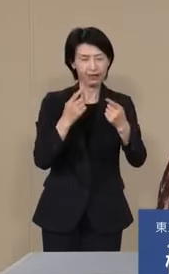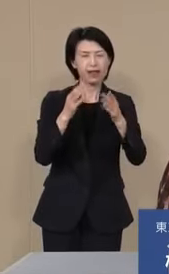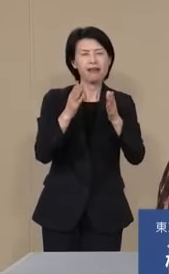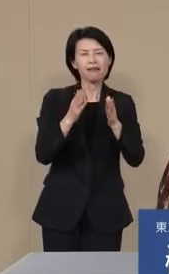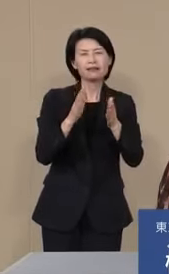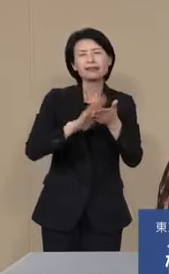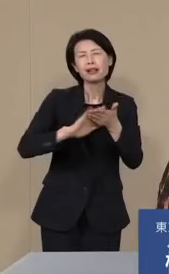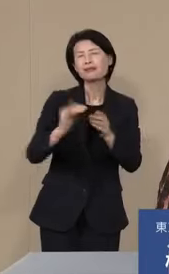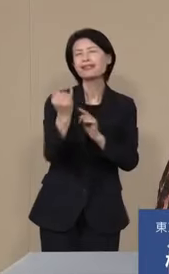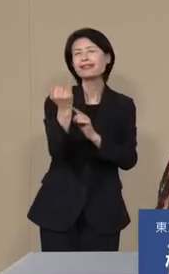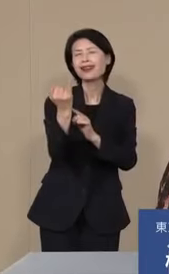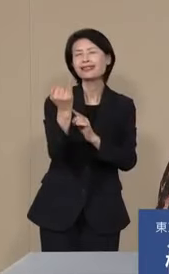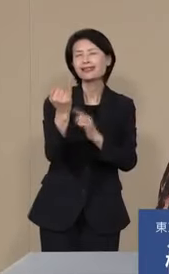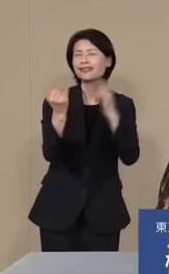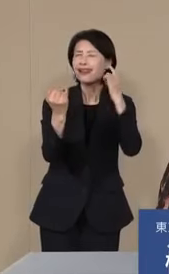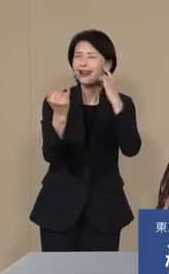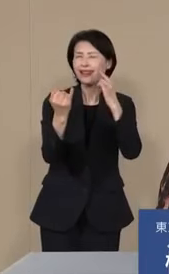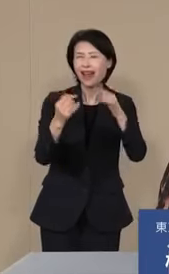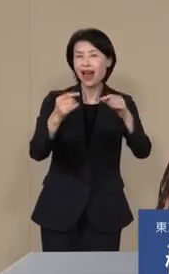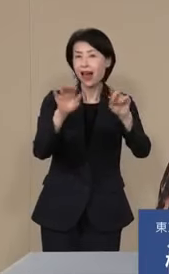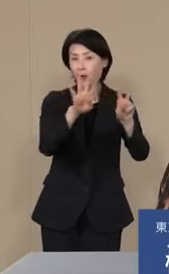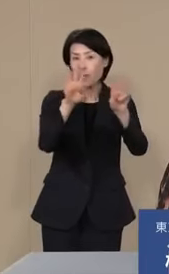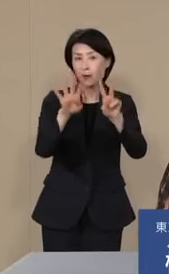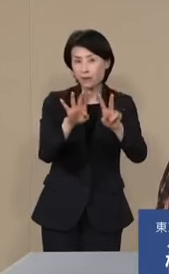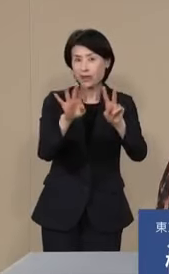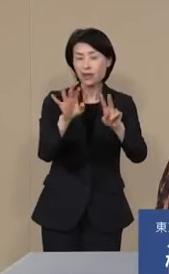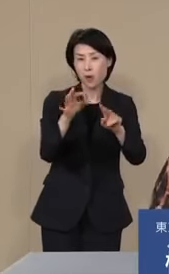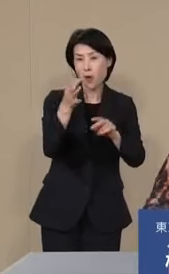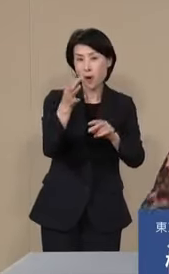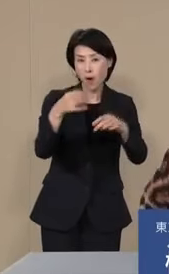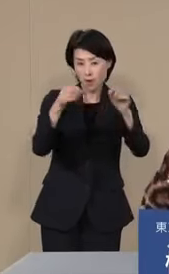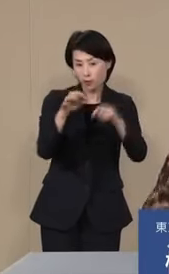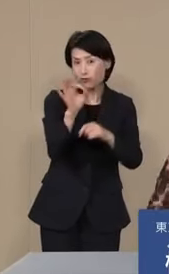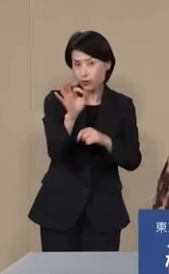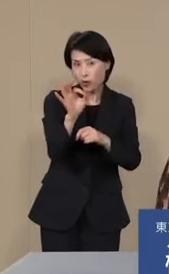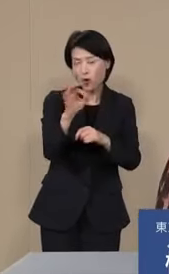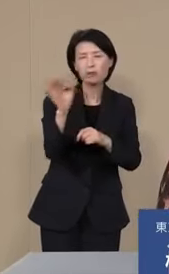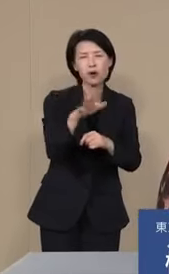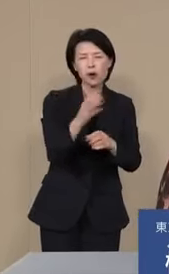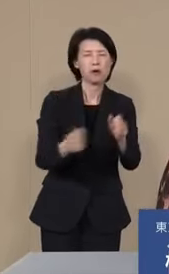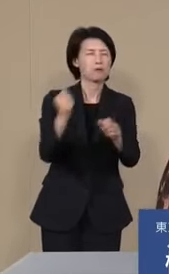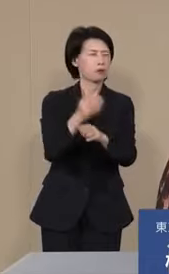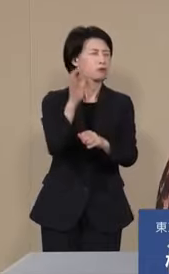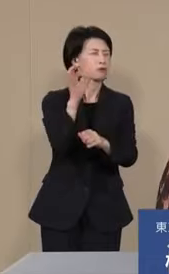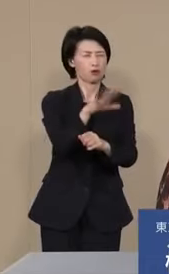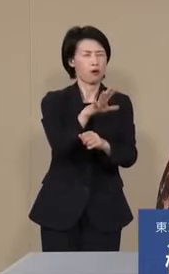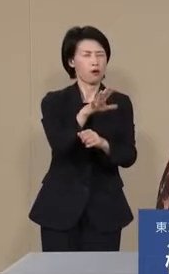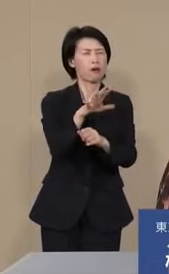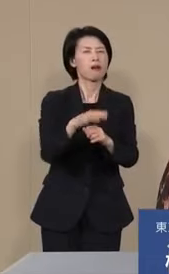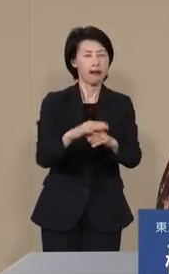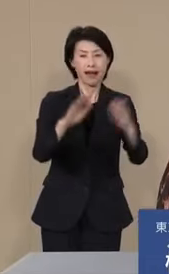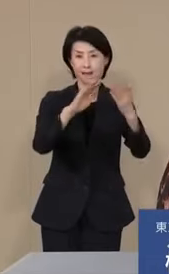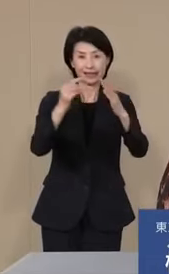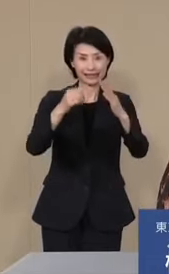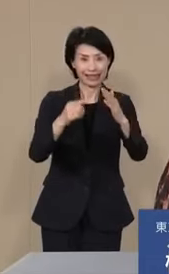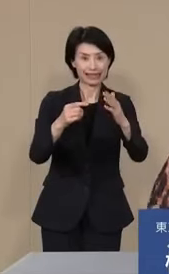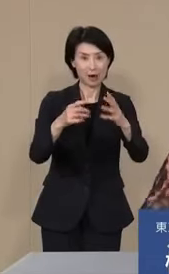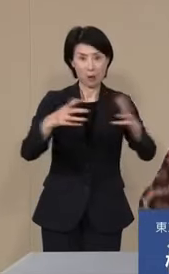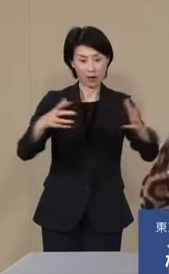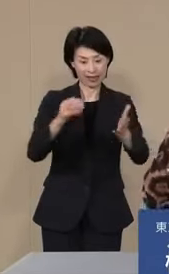大臣が考えたコンビニ袋有料化を無料化にすること2町に超巨大ゴミ箱